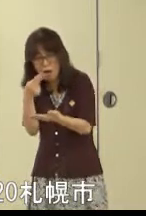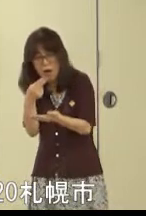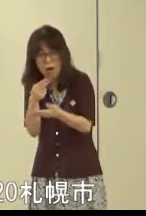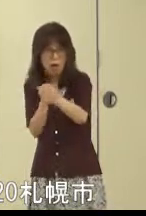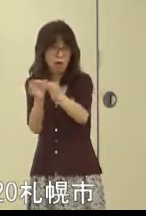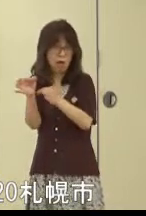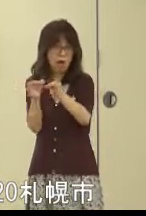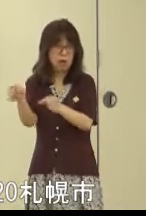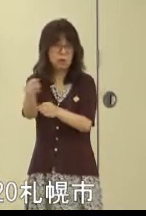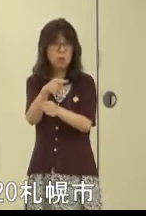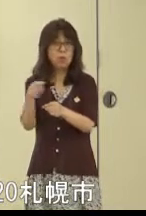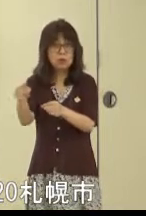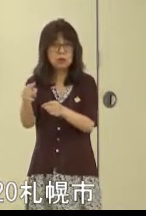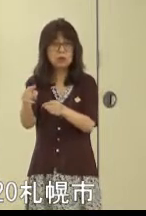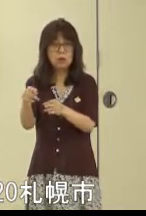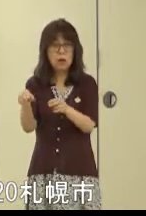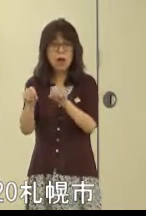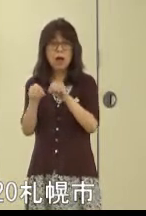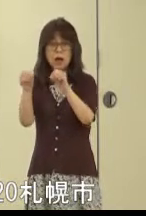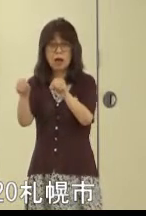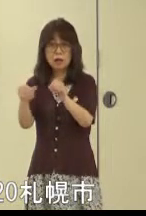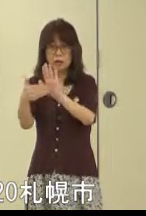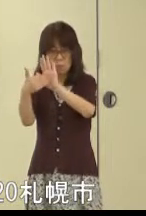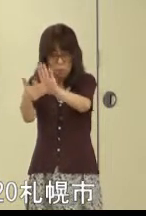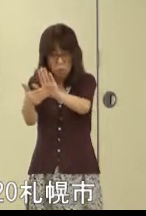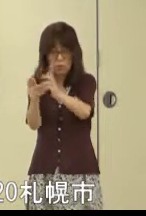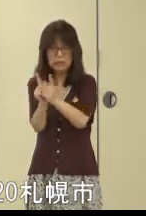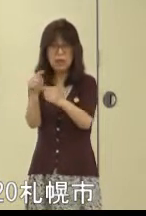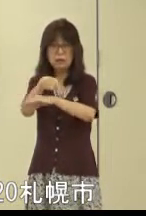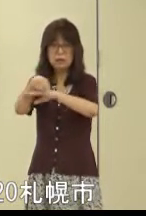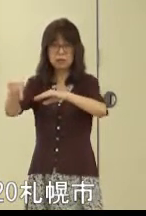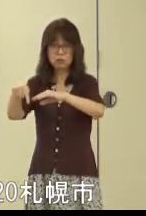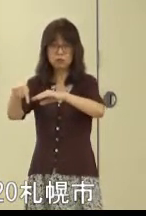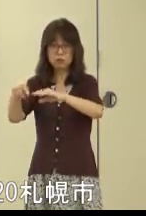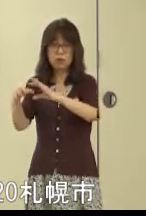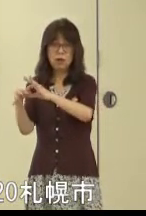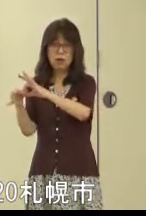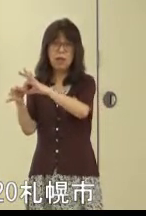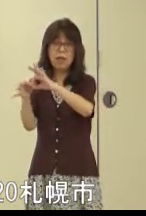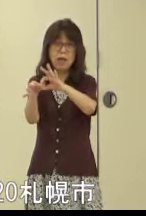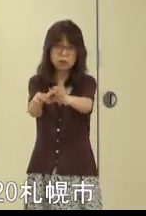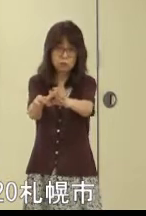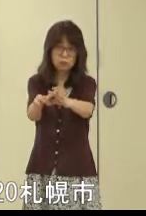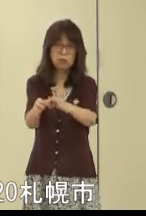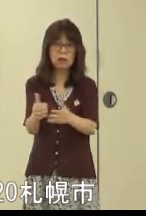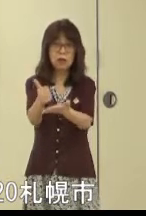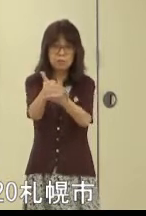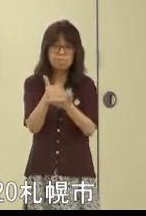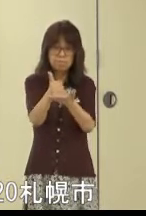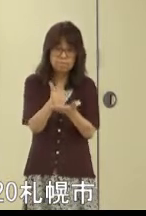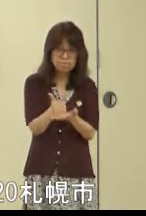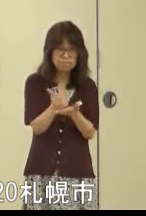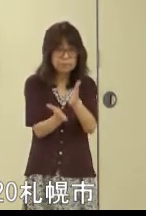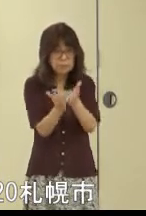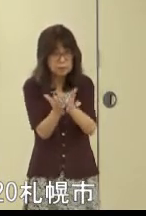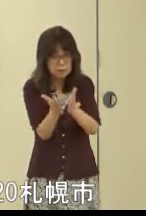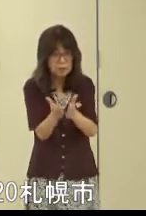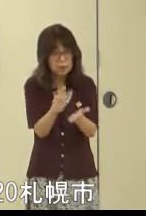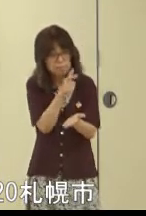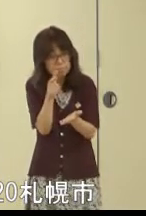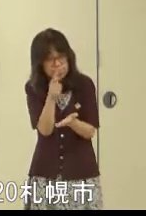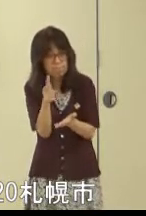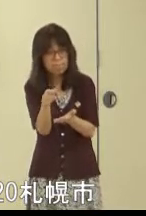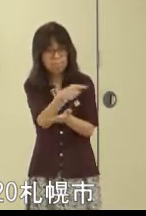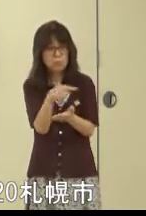を継続そしてへまあいわゆる接待を伴うお店以外の所の